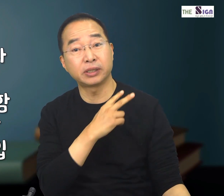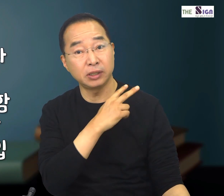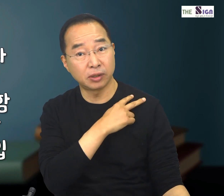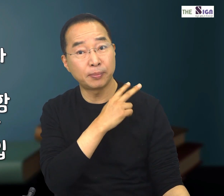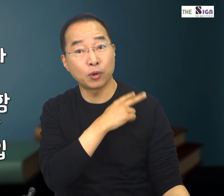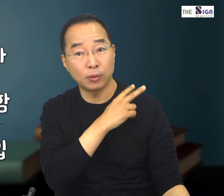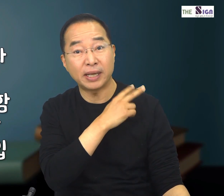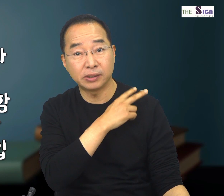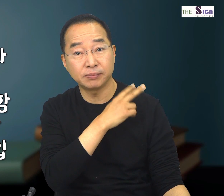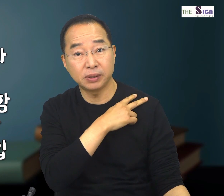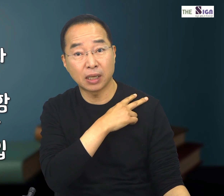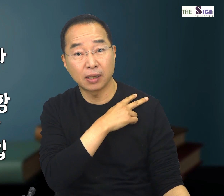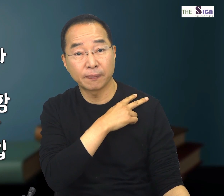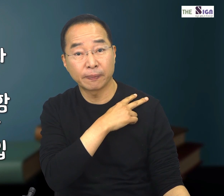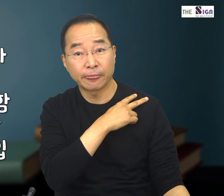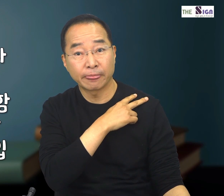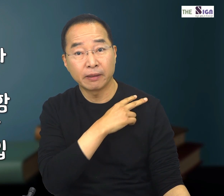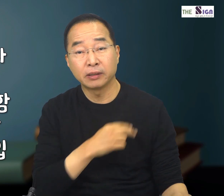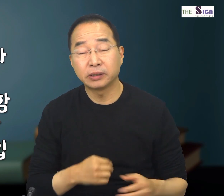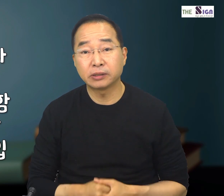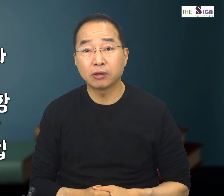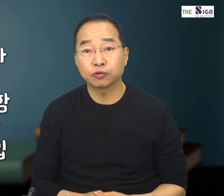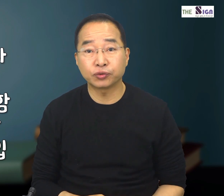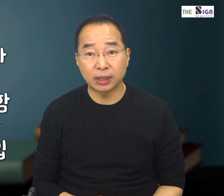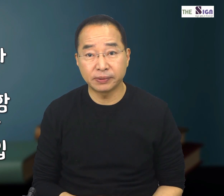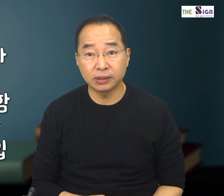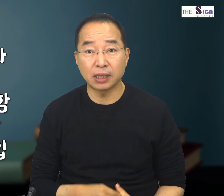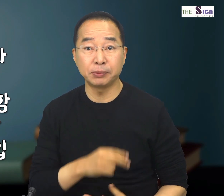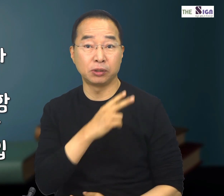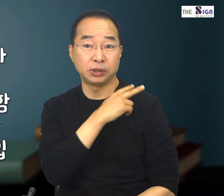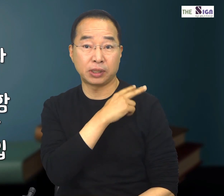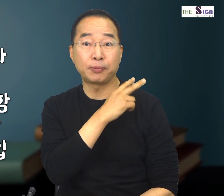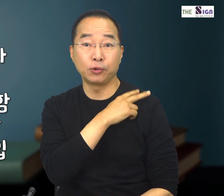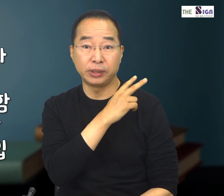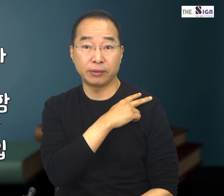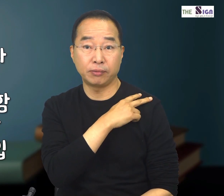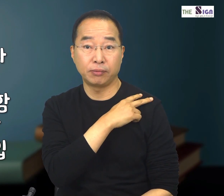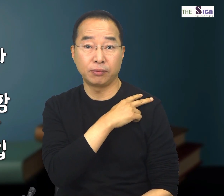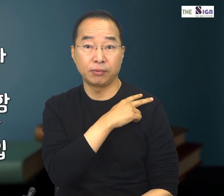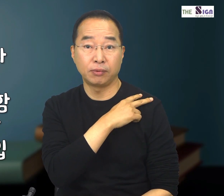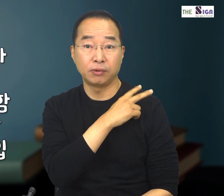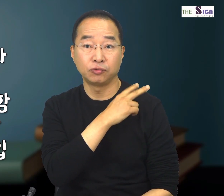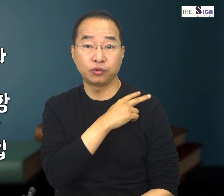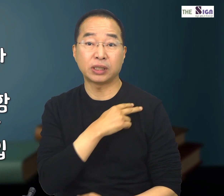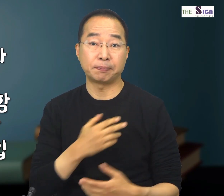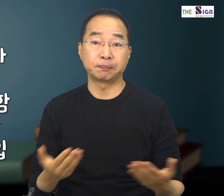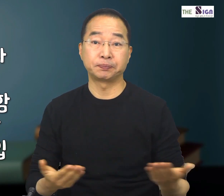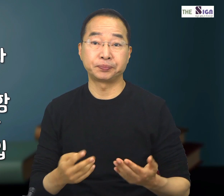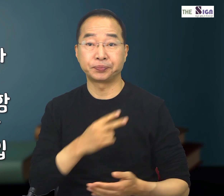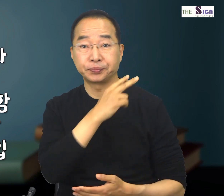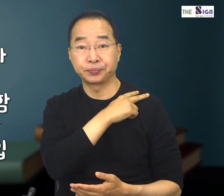이렇게 표현을 많이 씁니다. 그래서 투자 부진다면 이런 식의 표현을 해요. 투자.